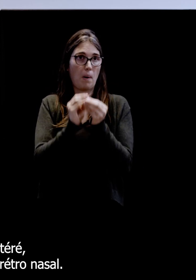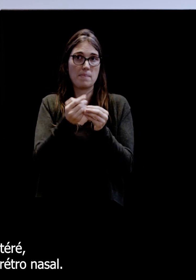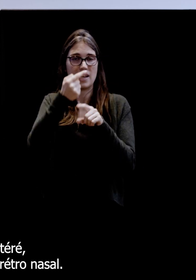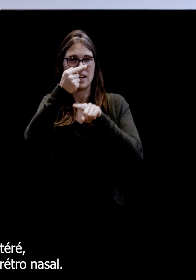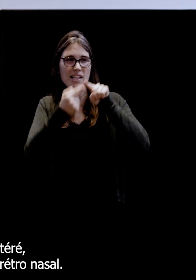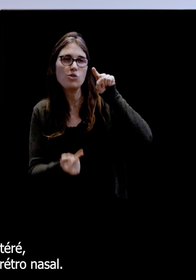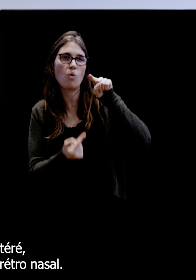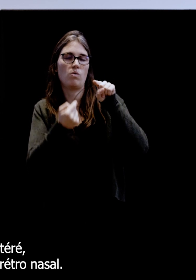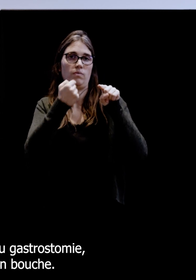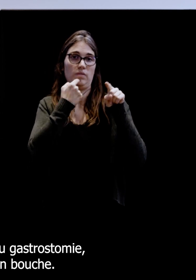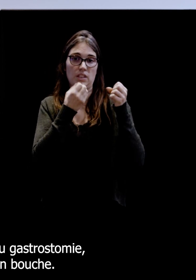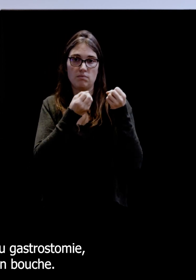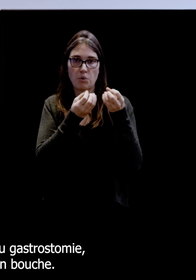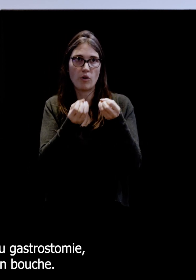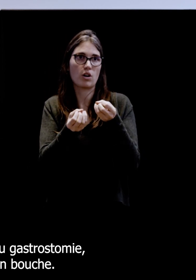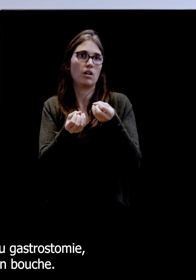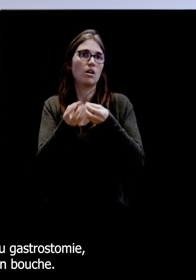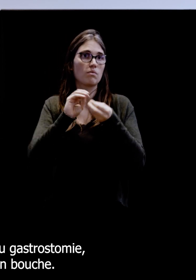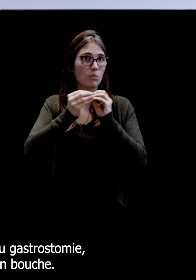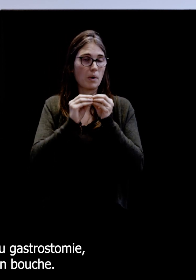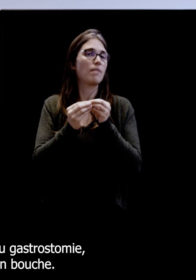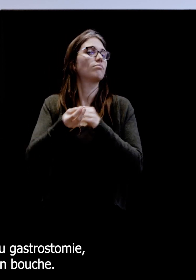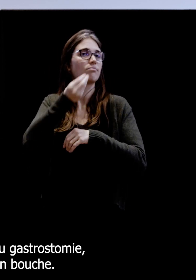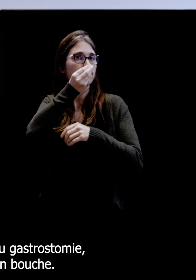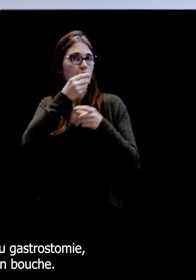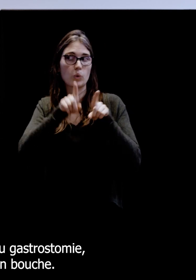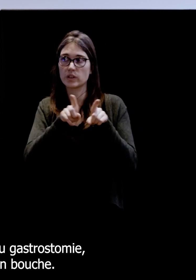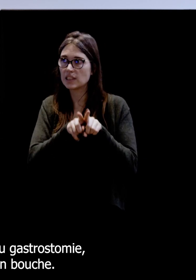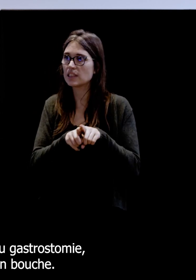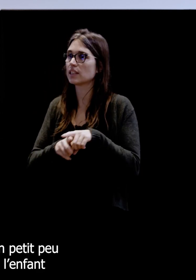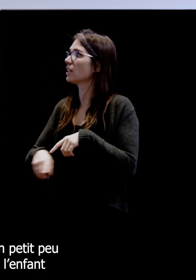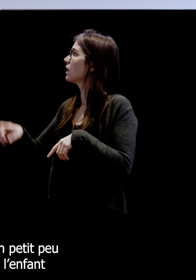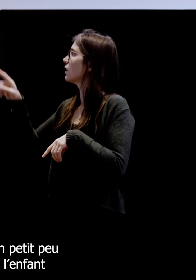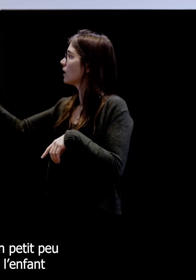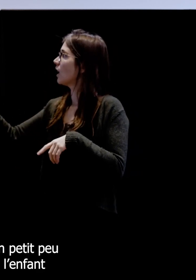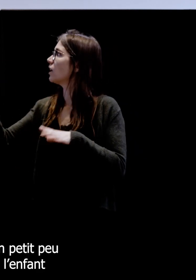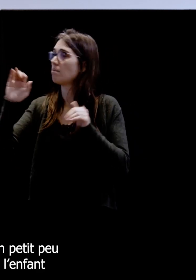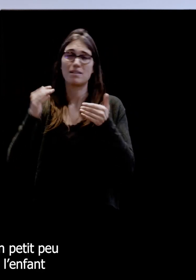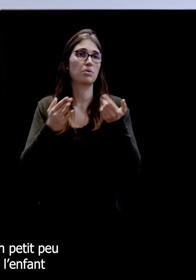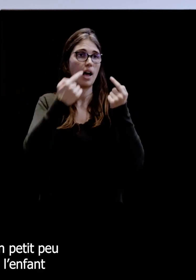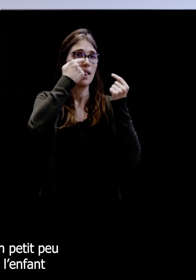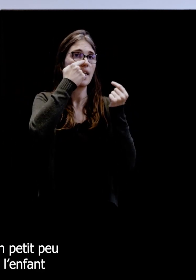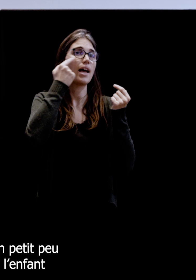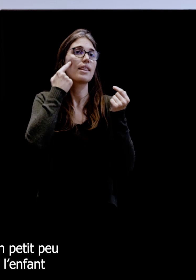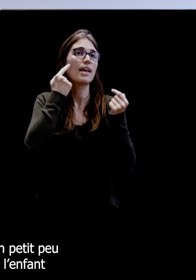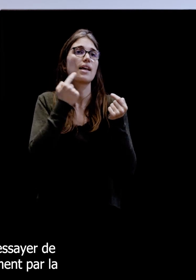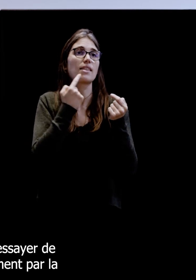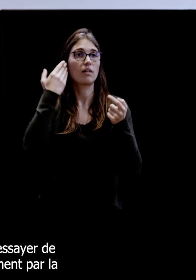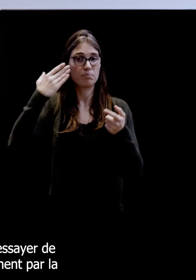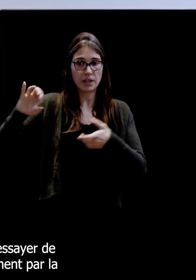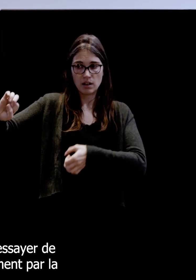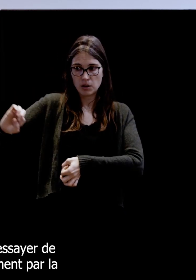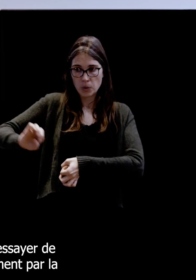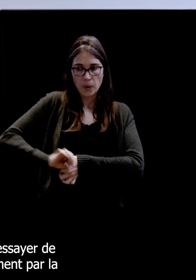voilà, le rétronasal, si on est alimenté par sonde ou gastrostomie, on n'a pas grand-chose en bouche, d'où l'intérêt de donner un petit peu par la bouche, même si l'enfant